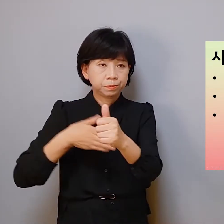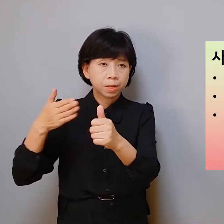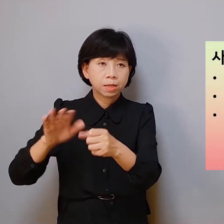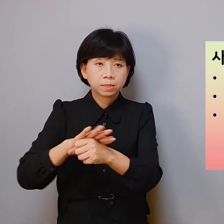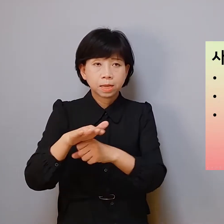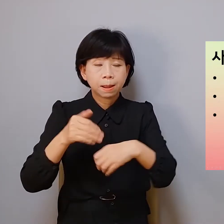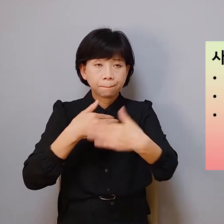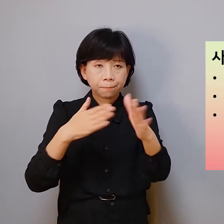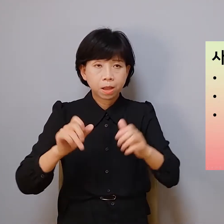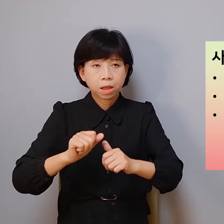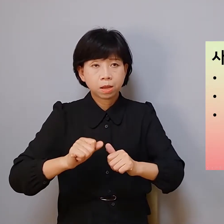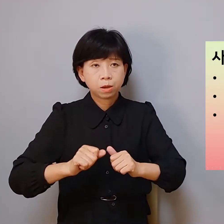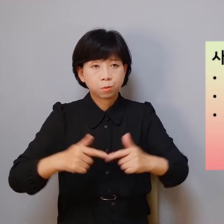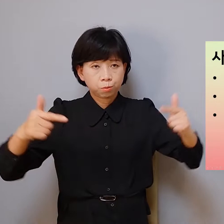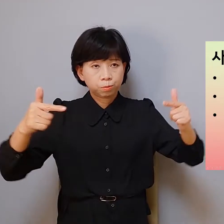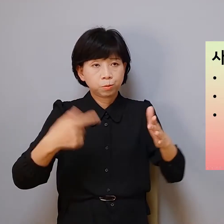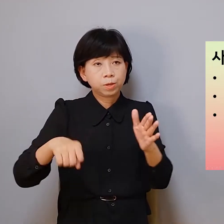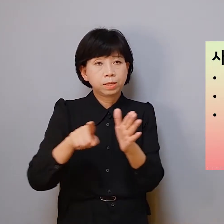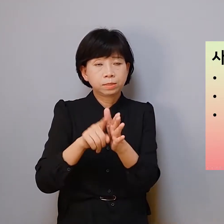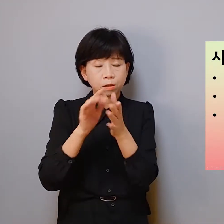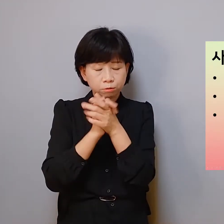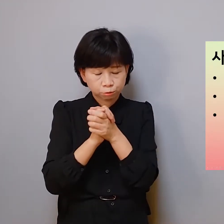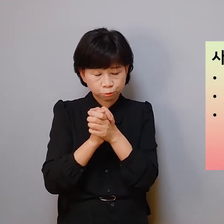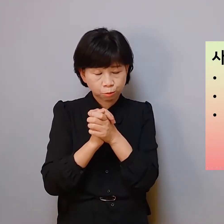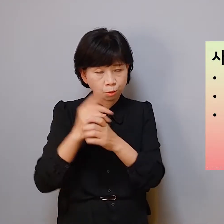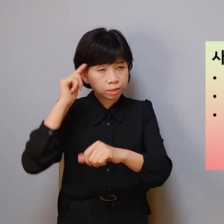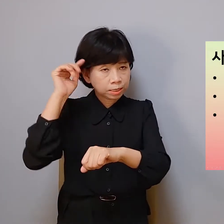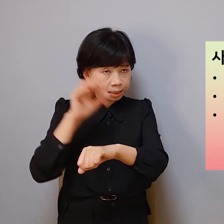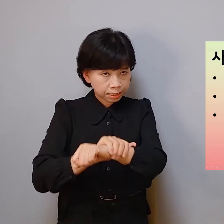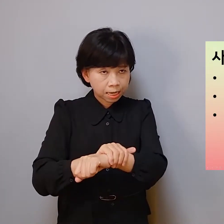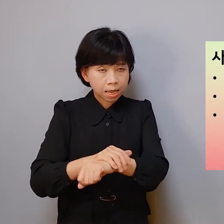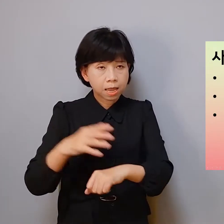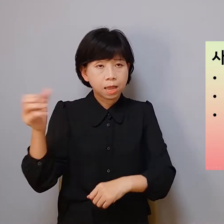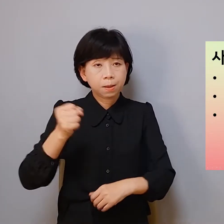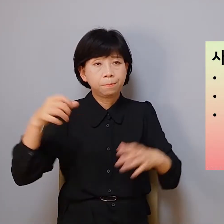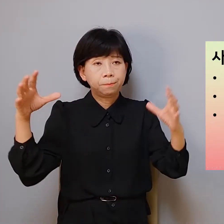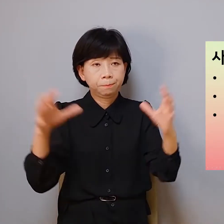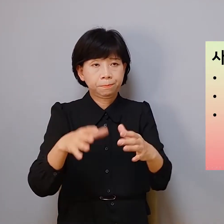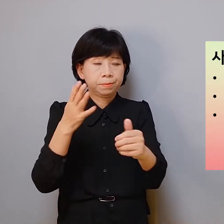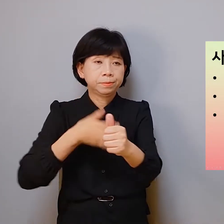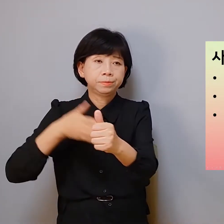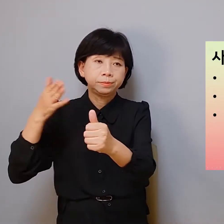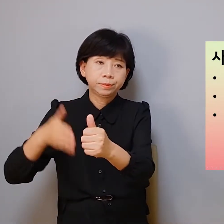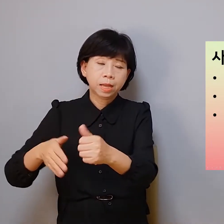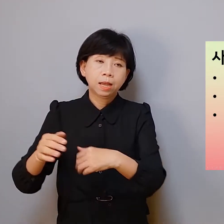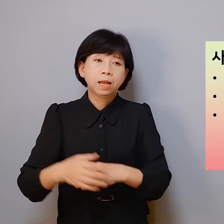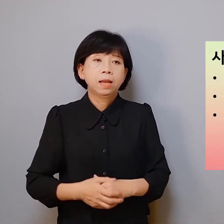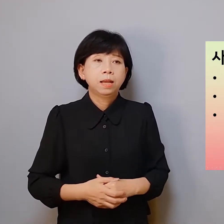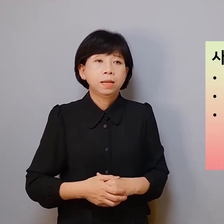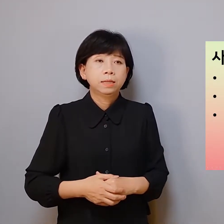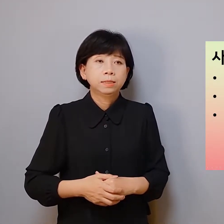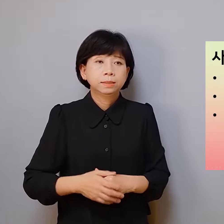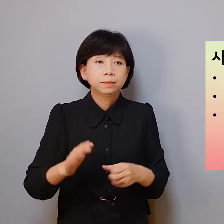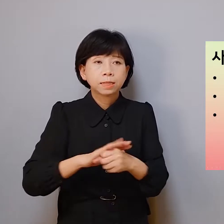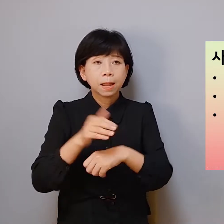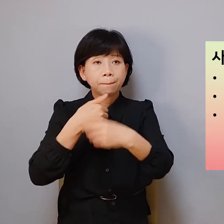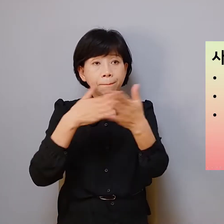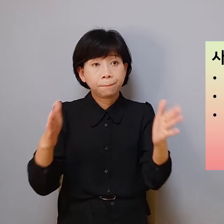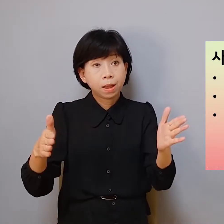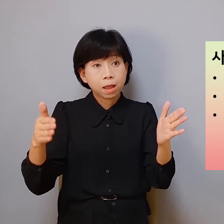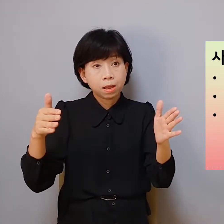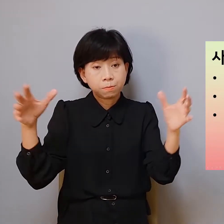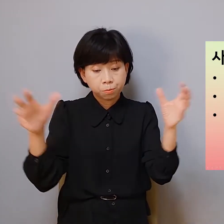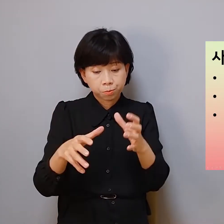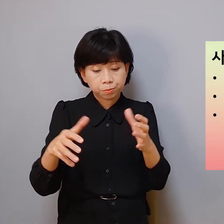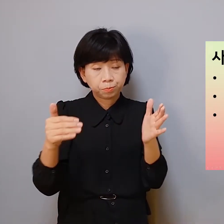사랑방 활성화를 위해 기도해 주시고 지혜롭게 모이시기 바랍니다. 사랑방을 모임을 하시고